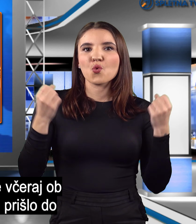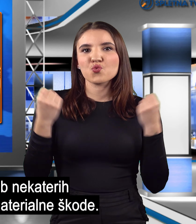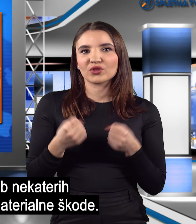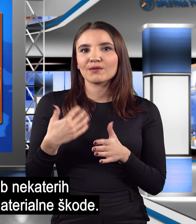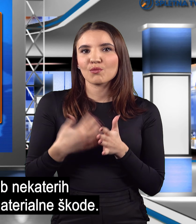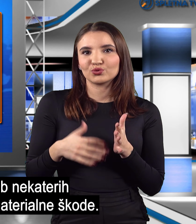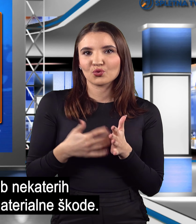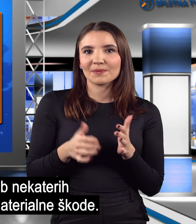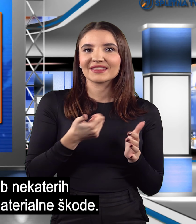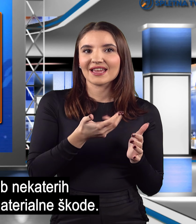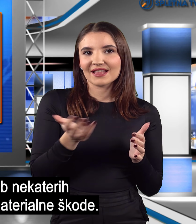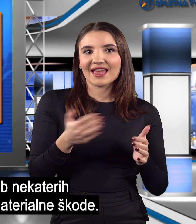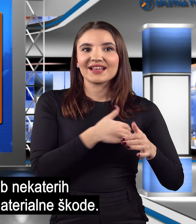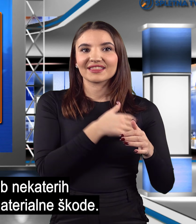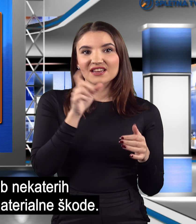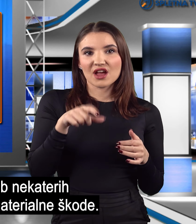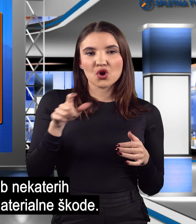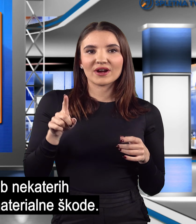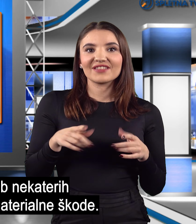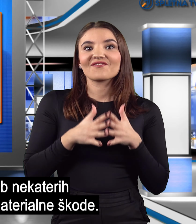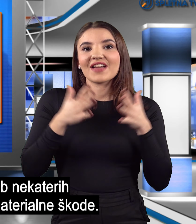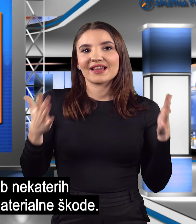poškodb nekaterih dijakov in velike materialne škode.